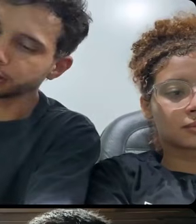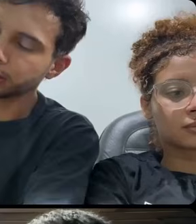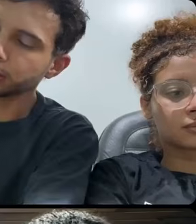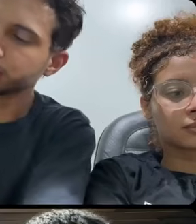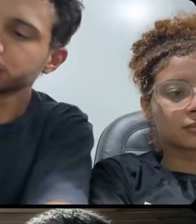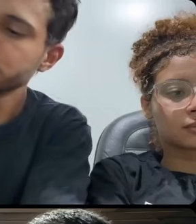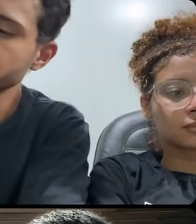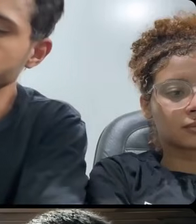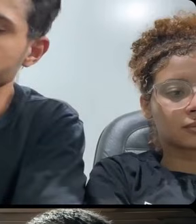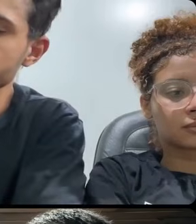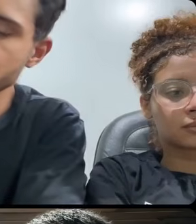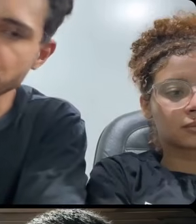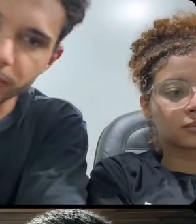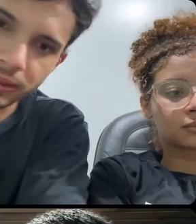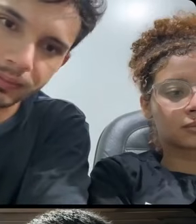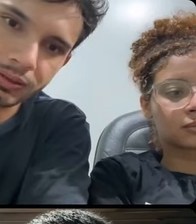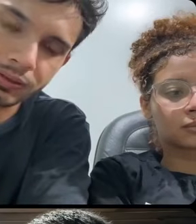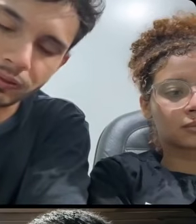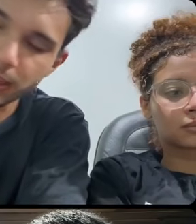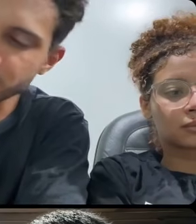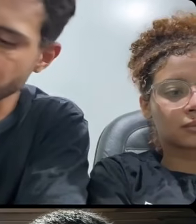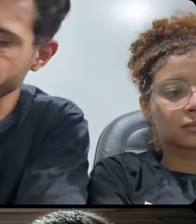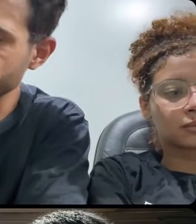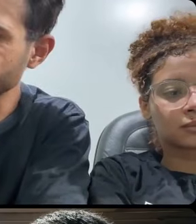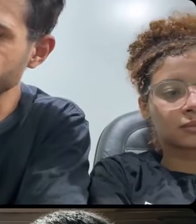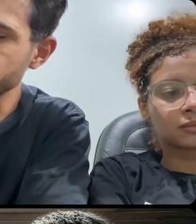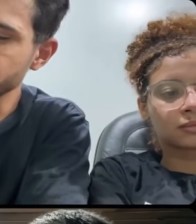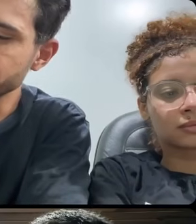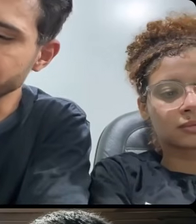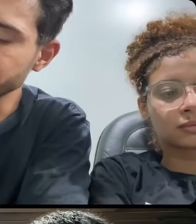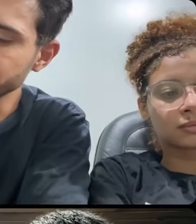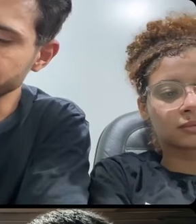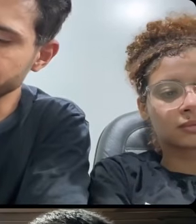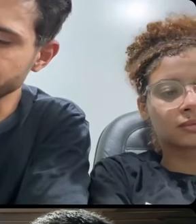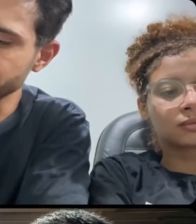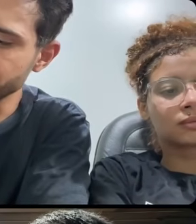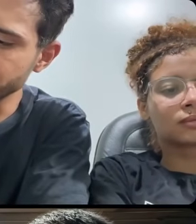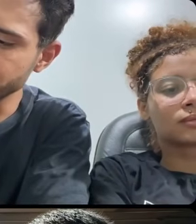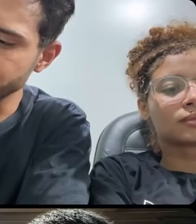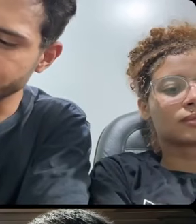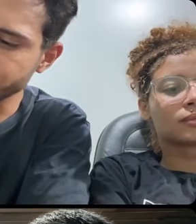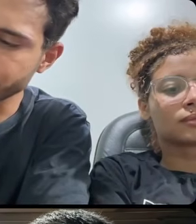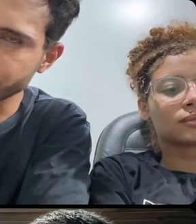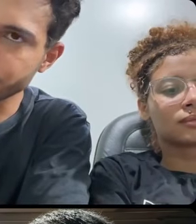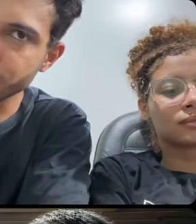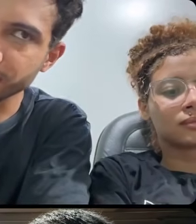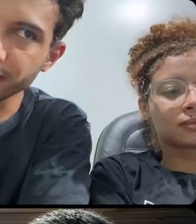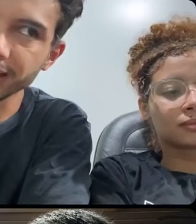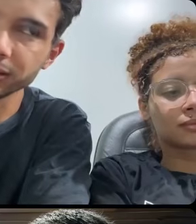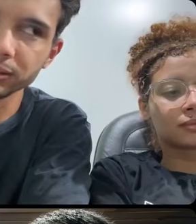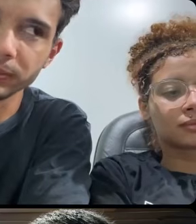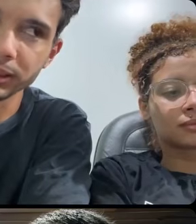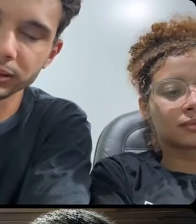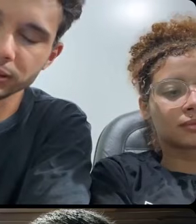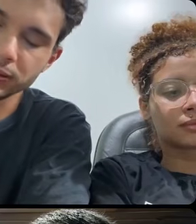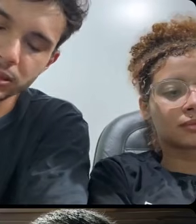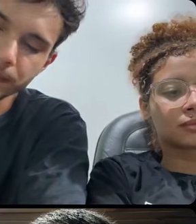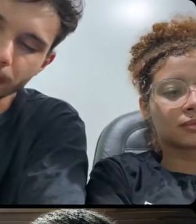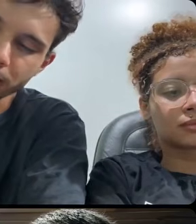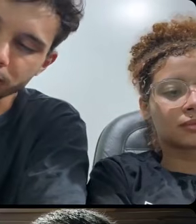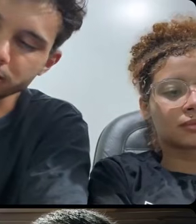sabe? Que eu considerava meus amigos e tudo mais, jogava bola, né, a gente saía pra festa e tudo